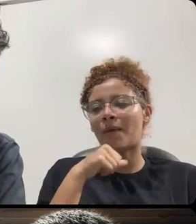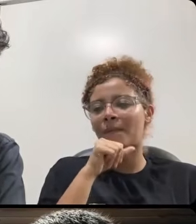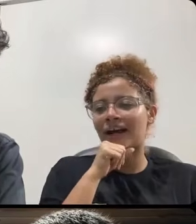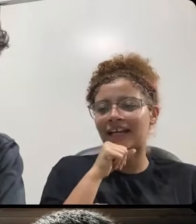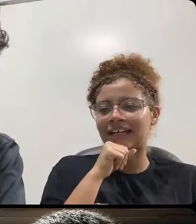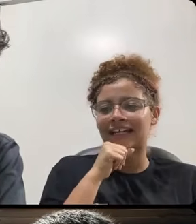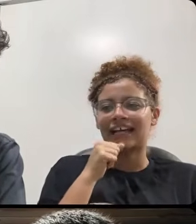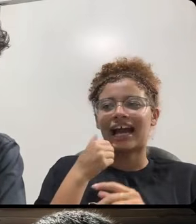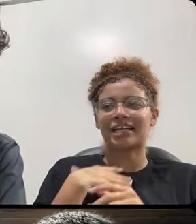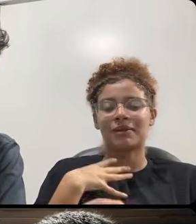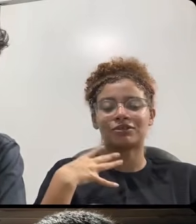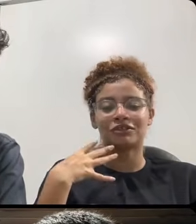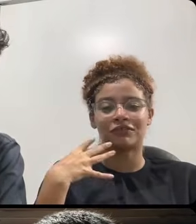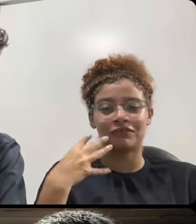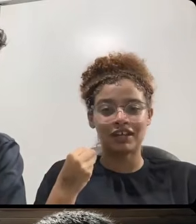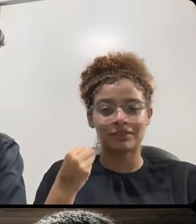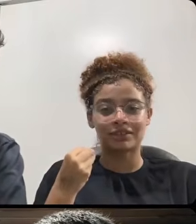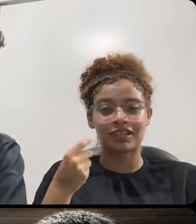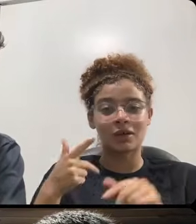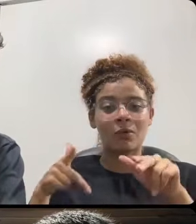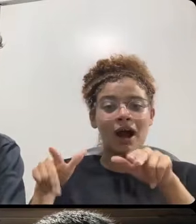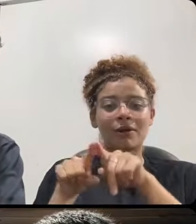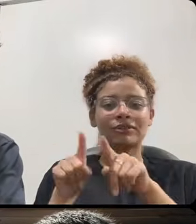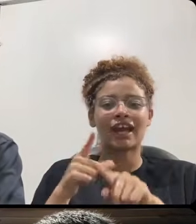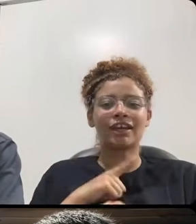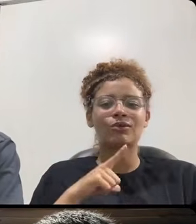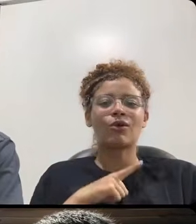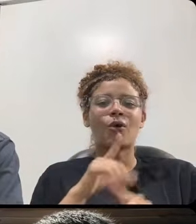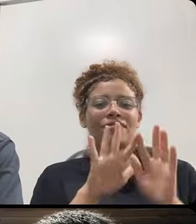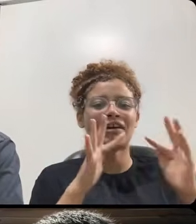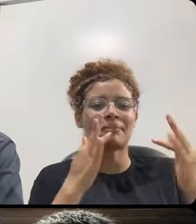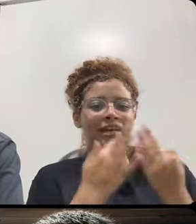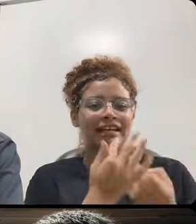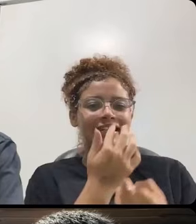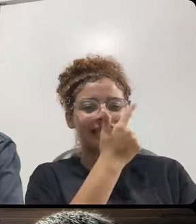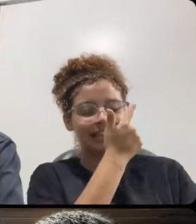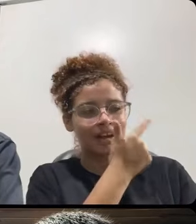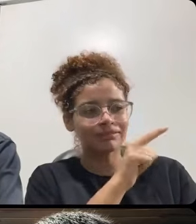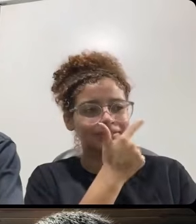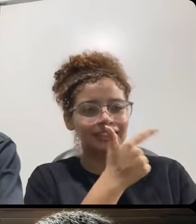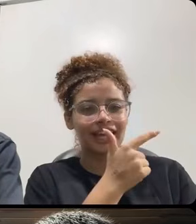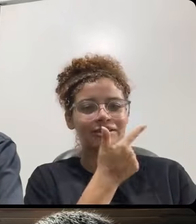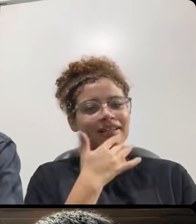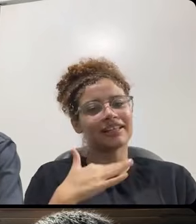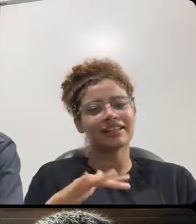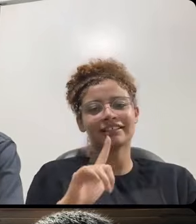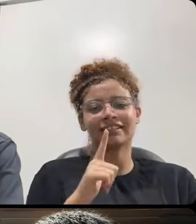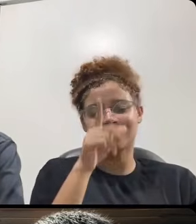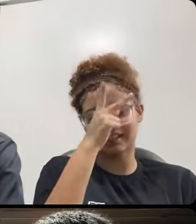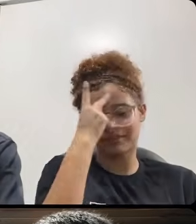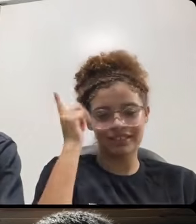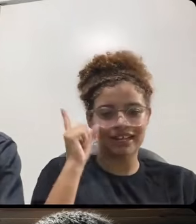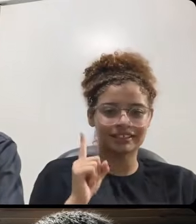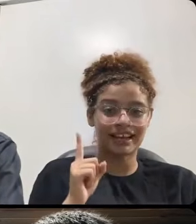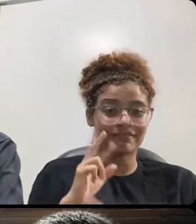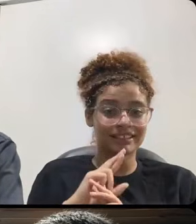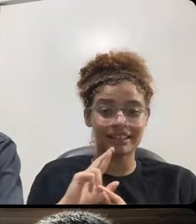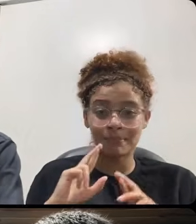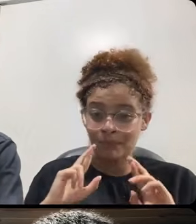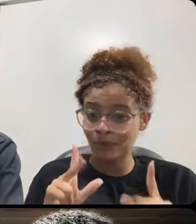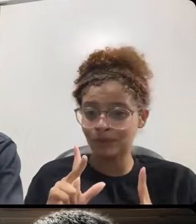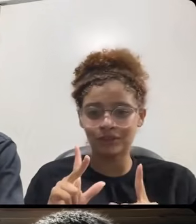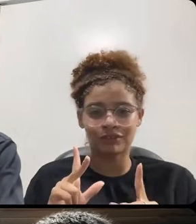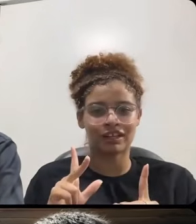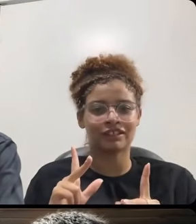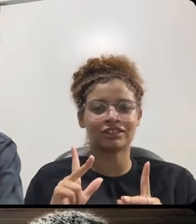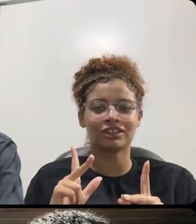pai, com uma mãe, a respeito de filhos, igual eu tenho com uma família que não tem uma criança que tem deficiência. Vai